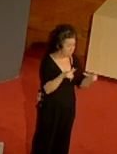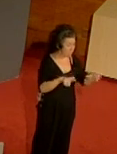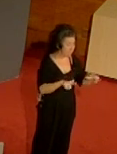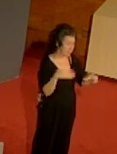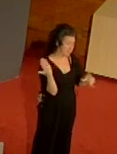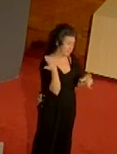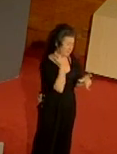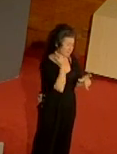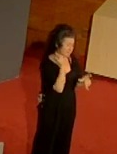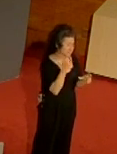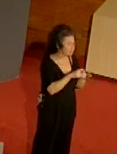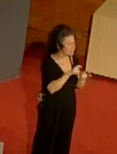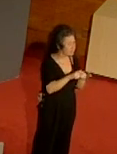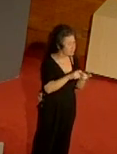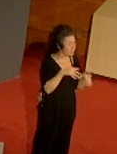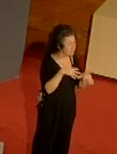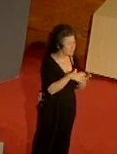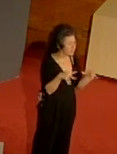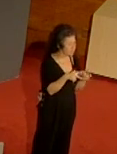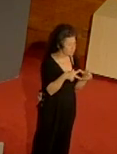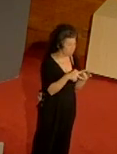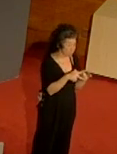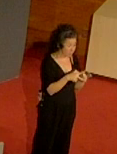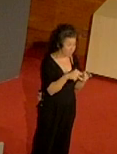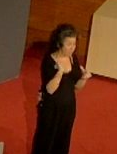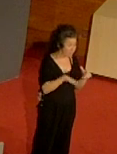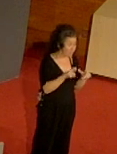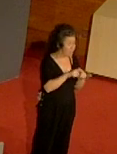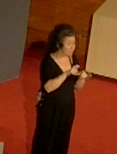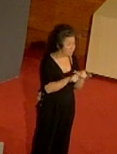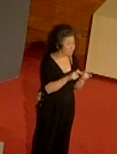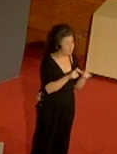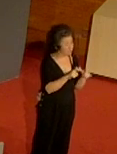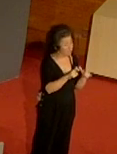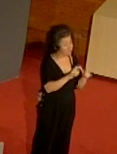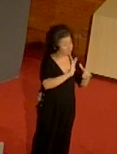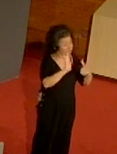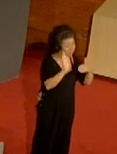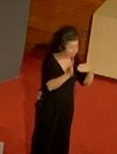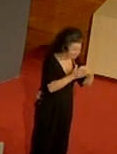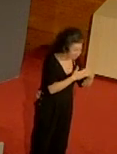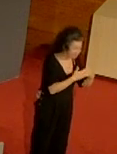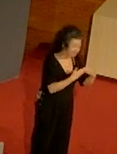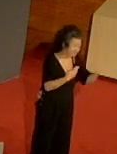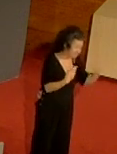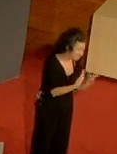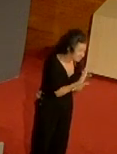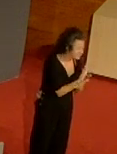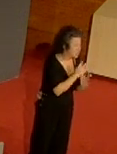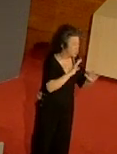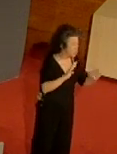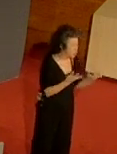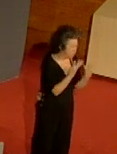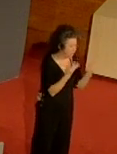la película La Red Social, con la que finalizaremos, por desgracia, la 9ª edición de Periodismo a Pie de Calle.